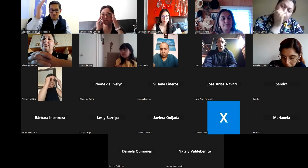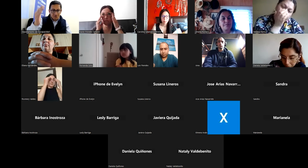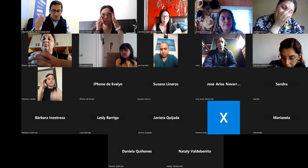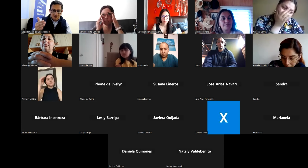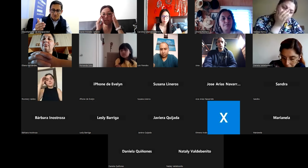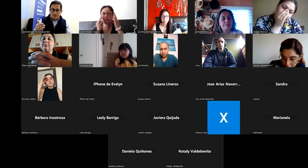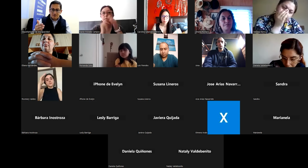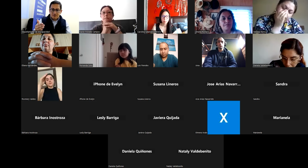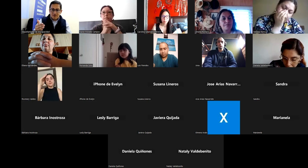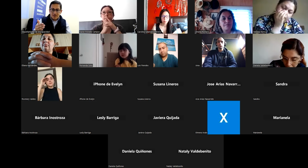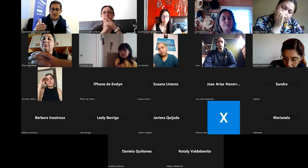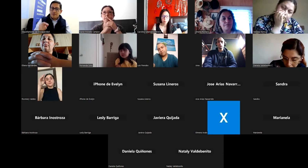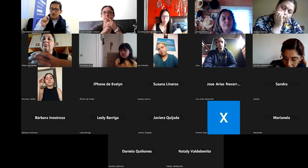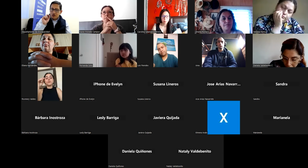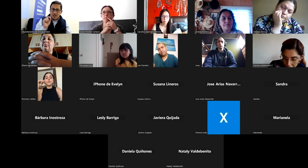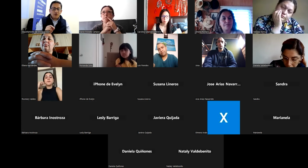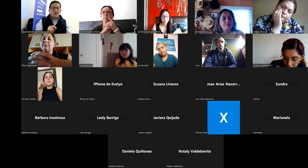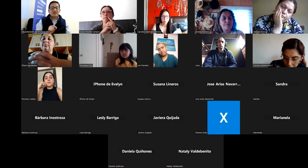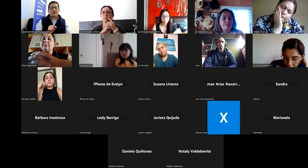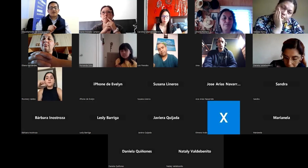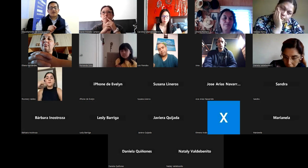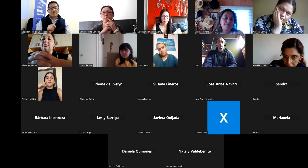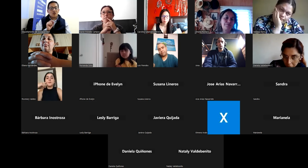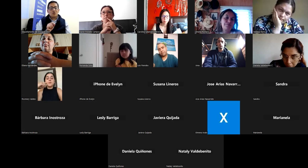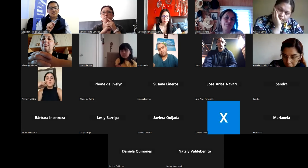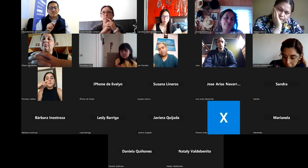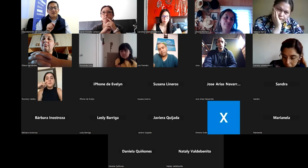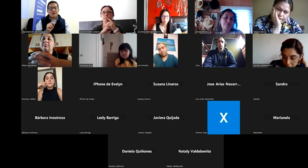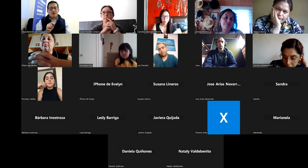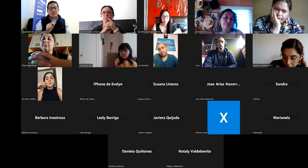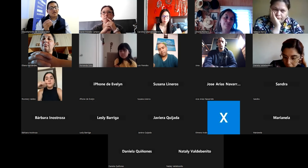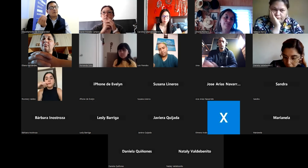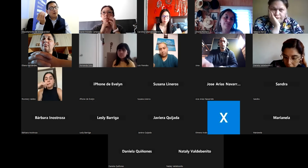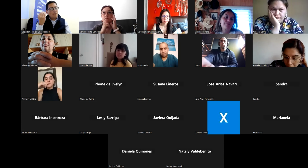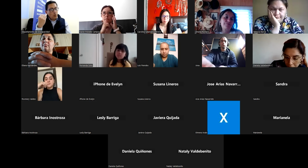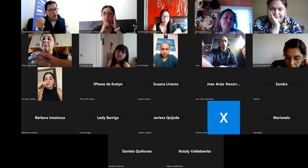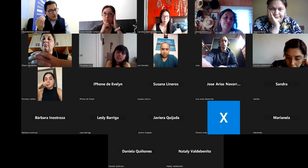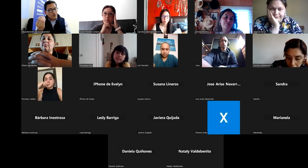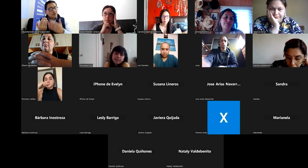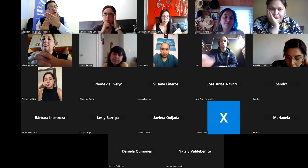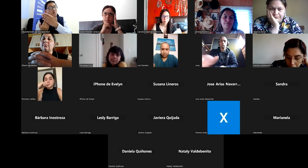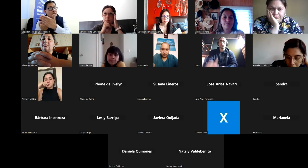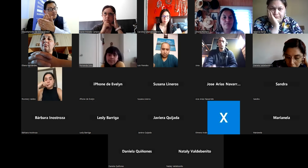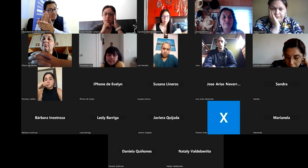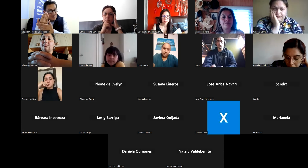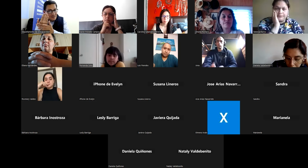ser así pero si lo queremos decir tal como se dice en español sería buenos días